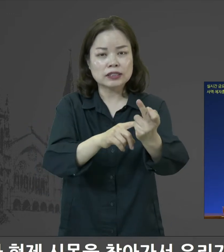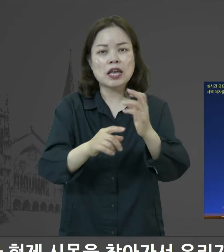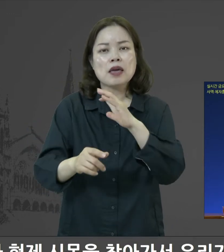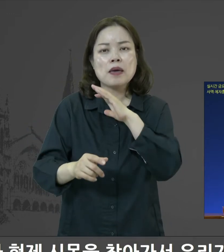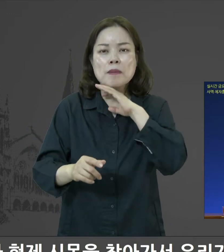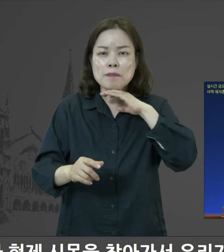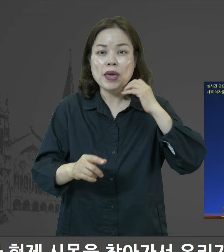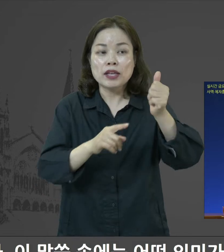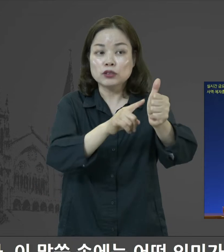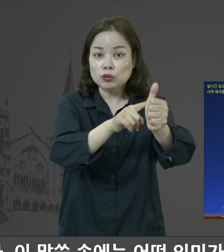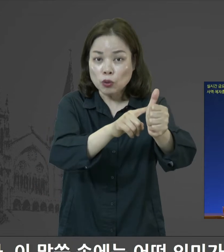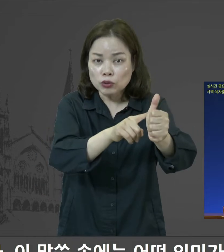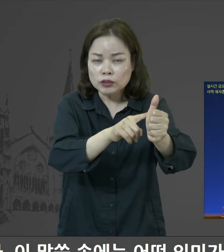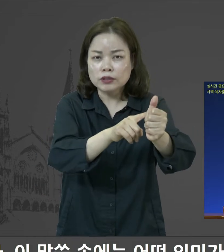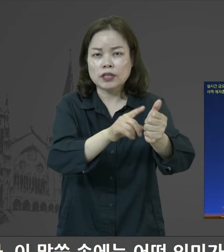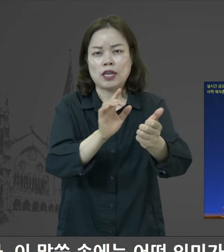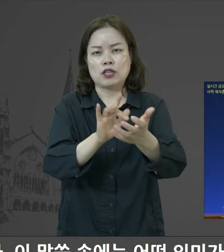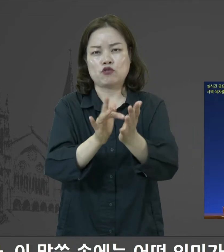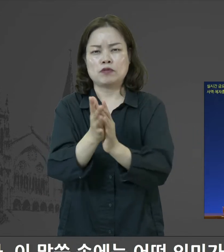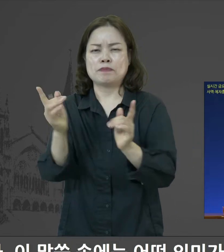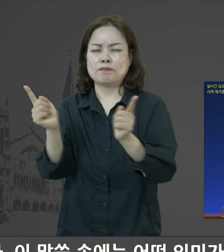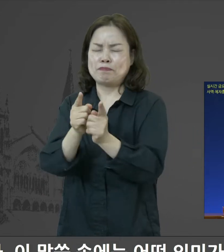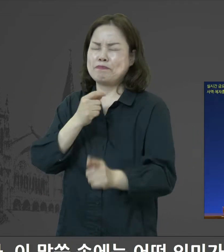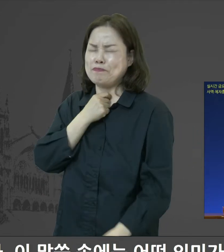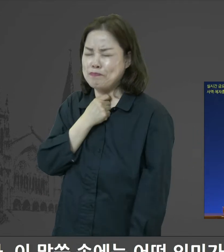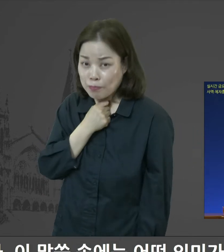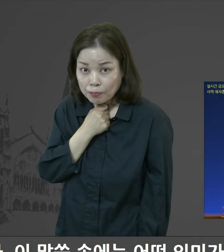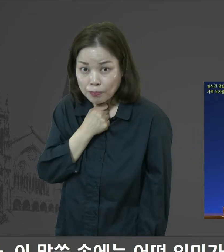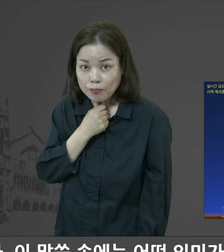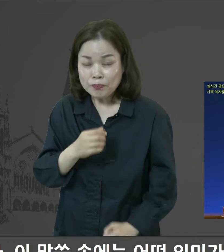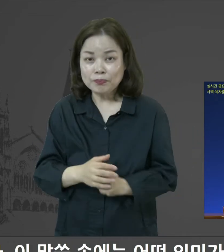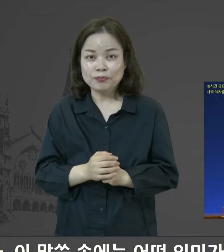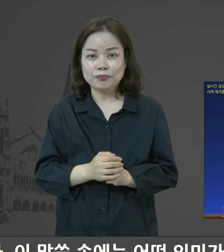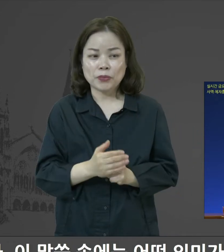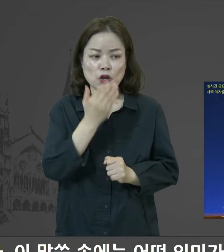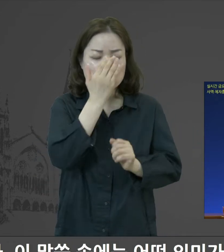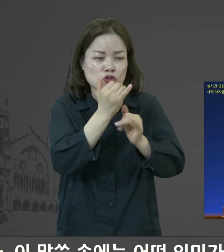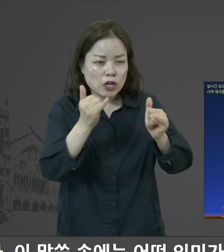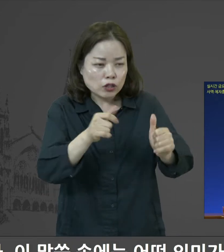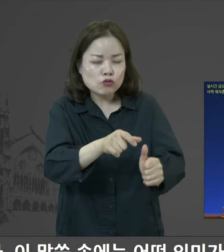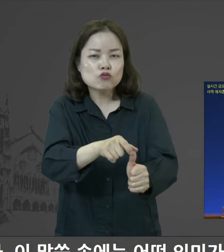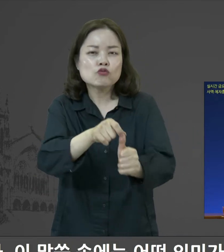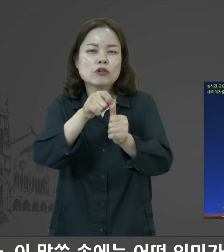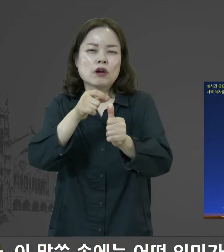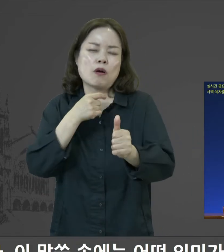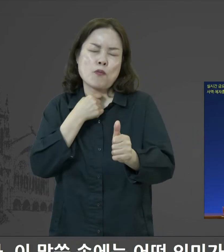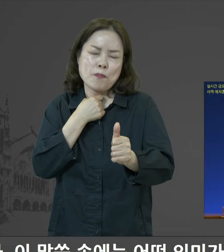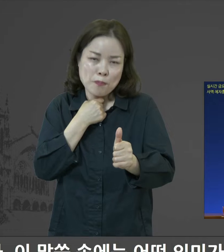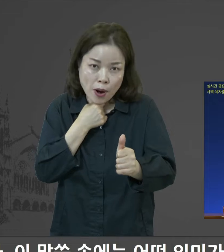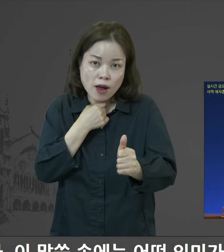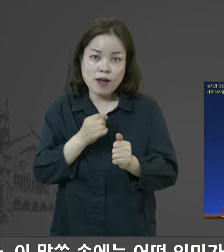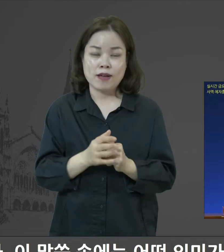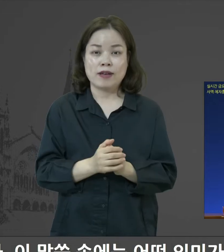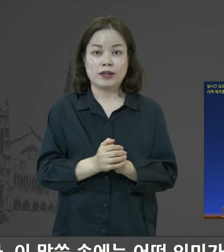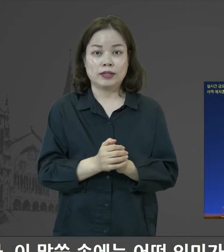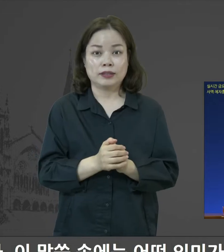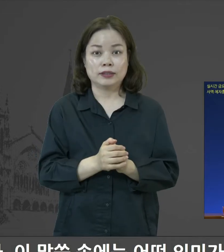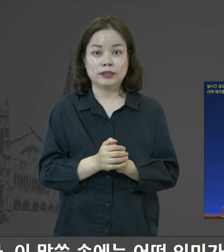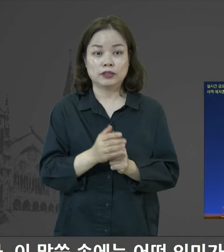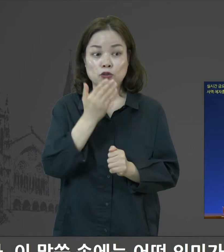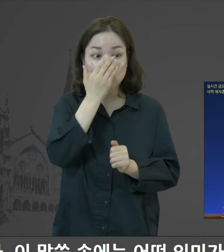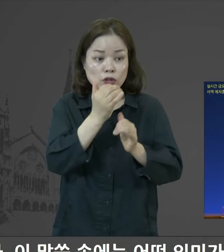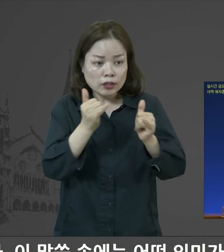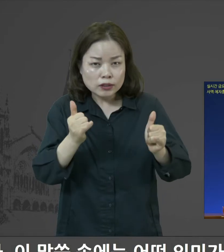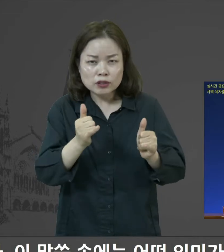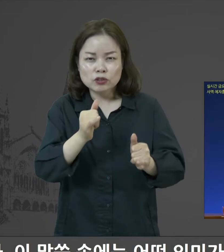베드로는 메시아를 만나고 싶었습니다. 그들은 유대인들의 구원을 갖고 싶었습니다. 그러니까 그